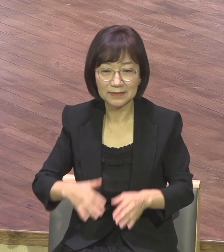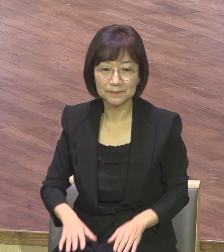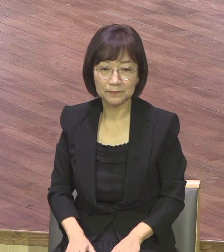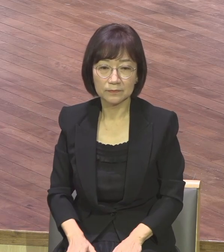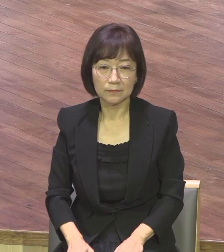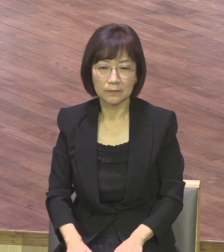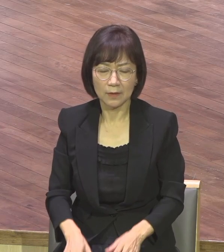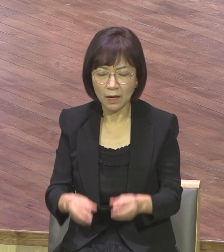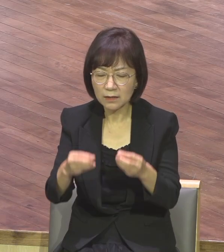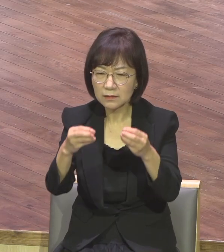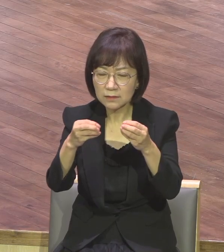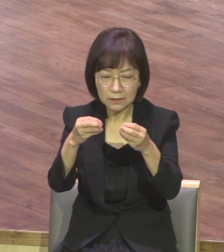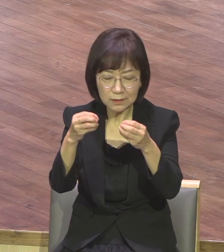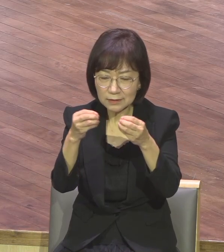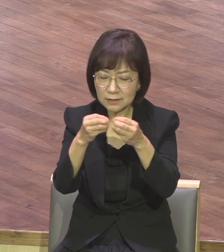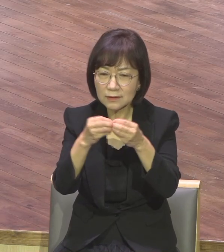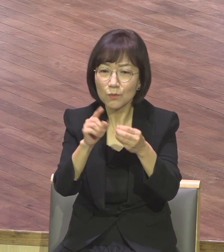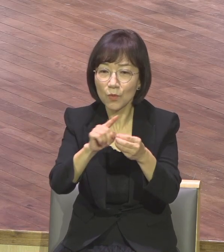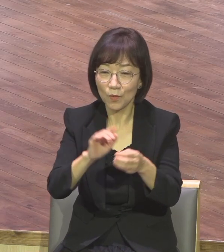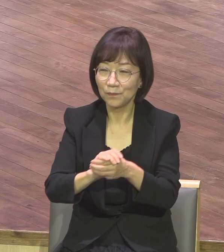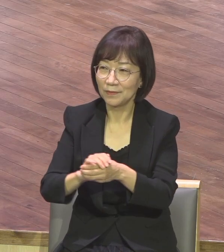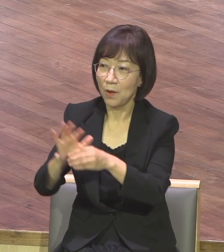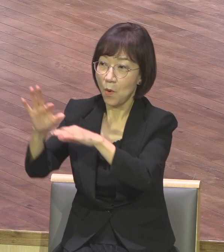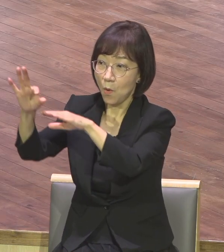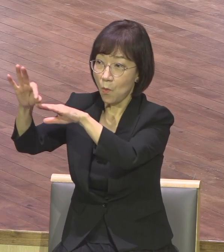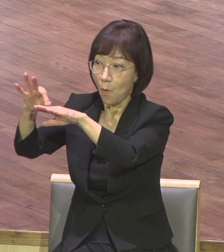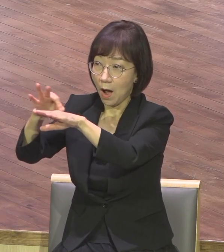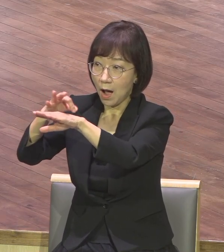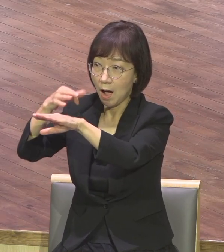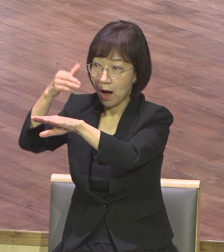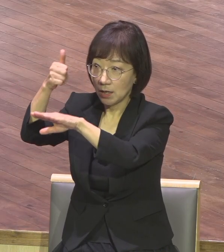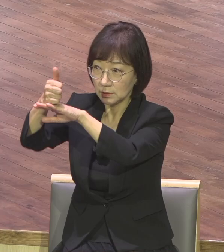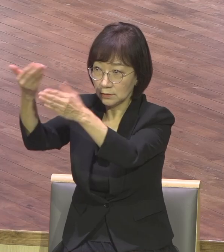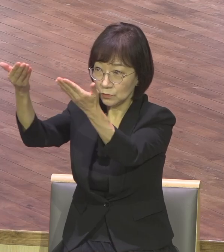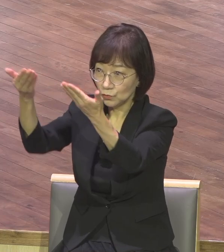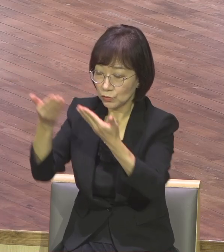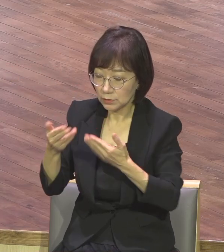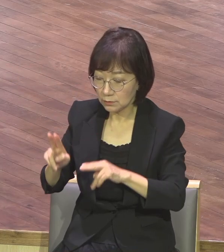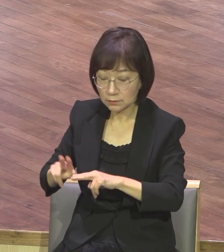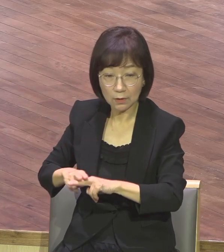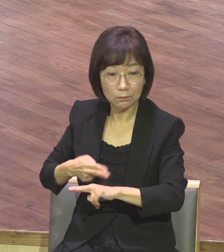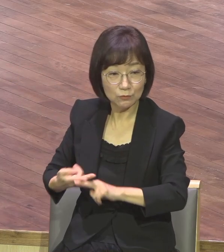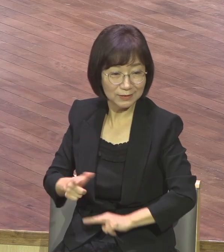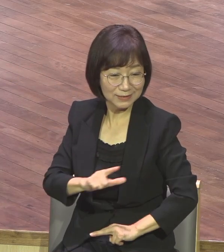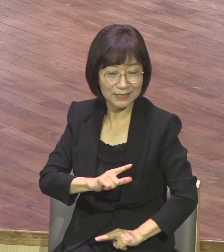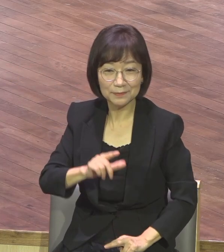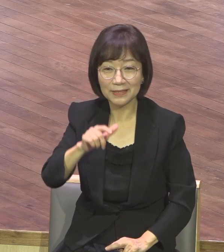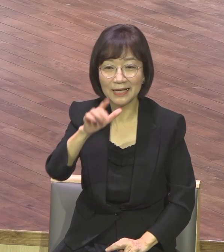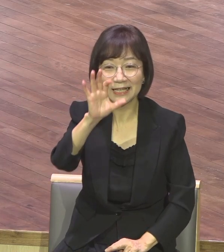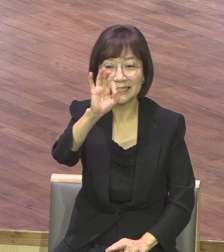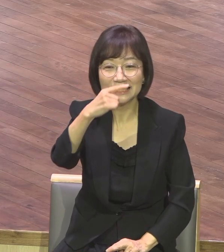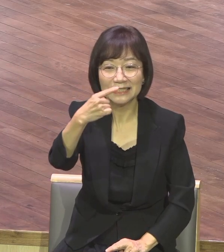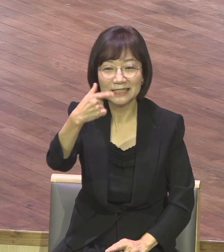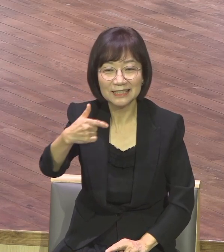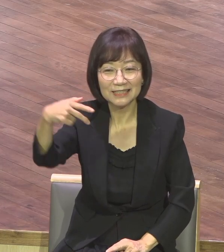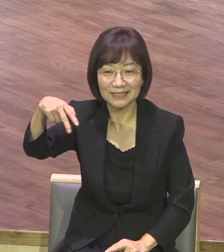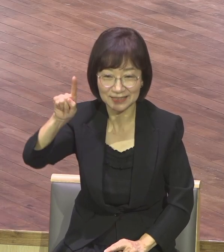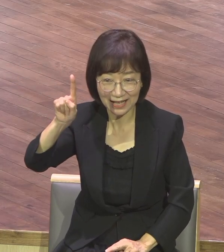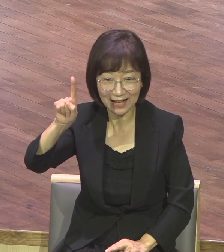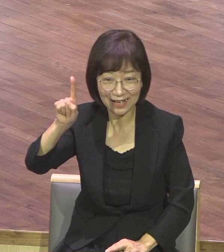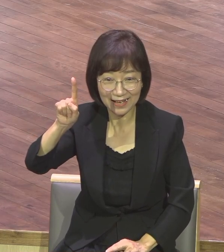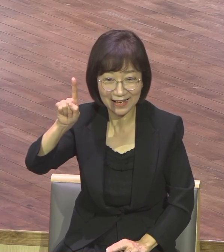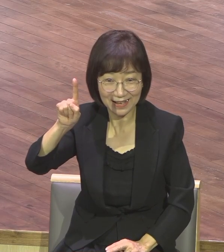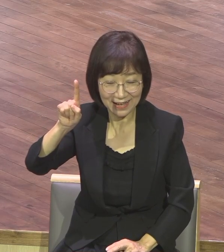은사는요, 문자적으로 왕이 하산 선물 그런 뜻이에요. 왕이 하산 선물. 그래서 성경에